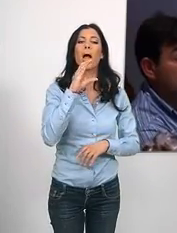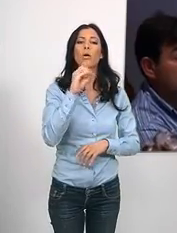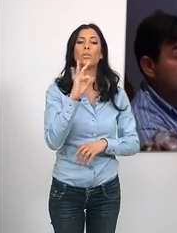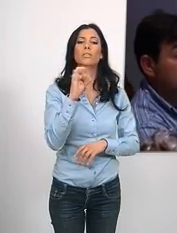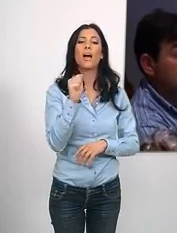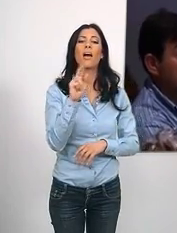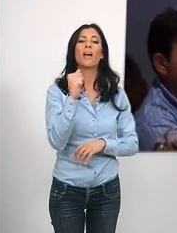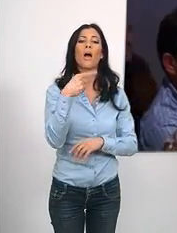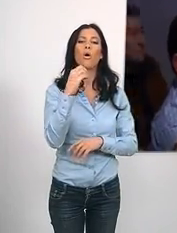Paco